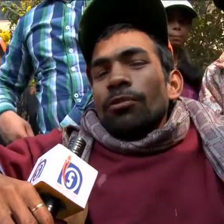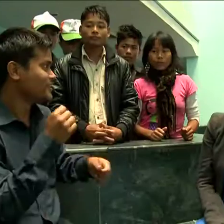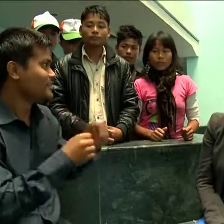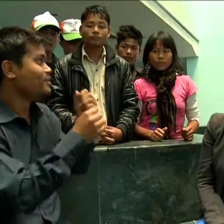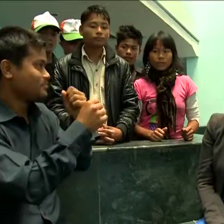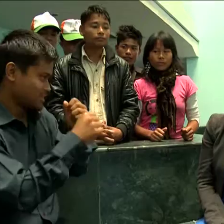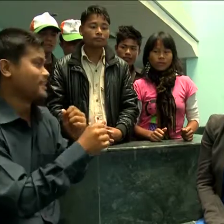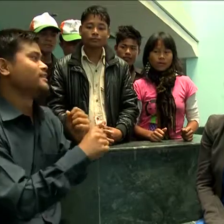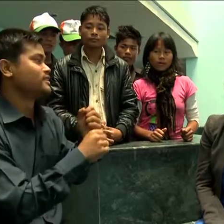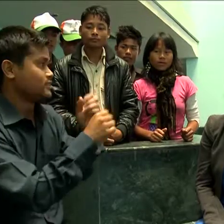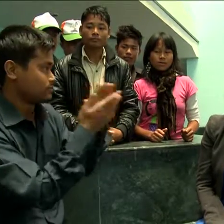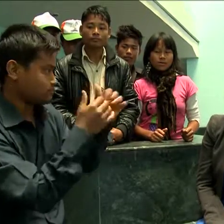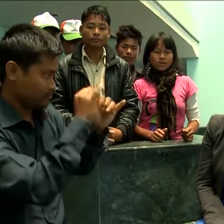We saw the Republic Day parade